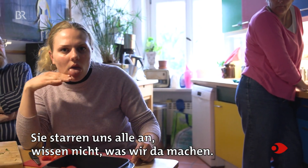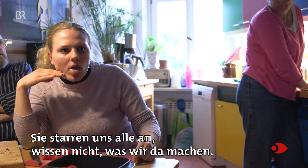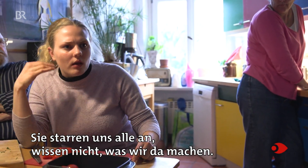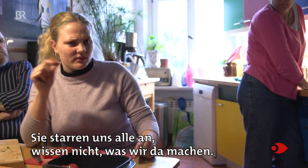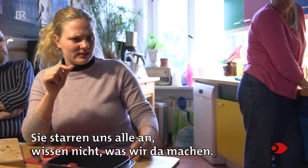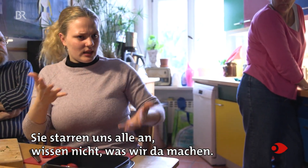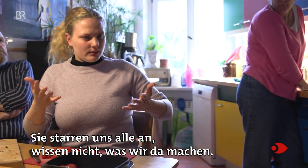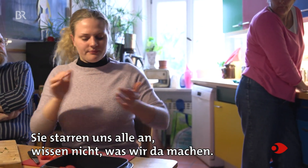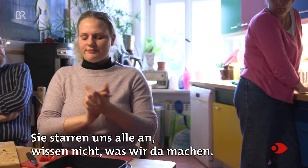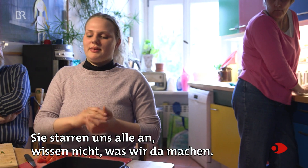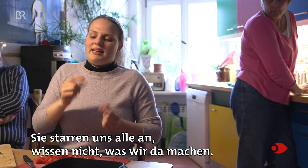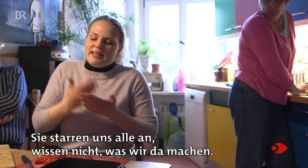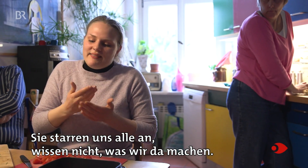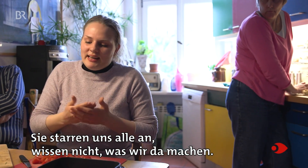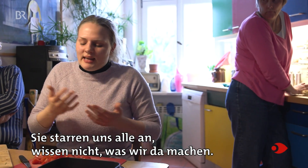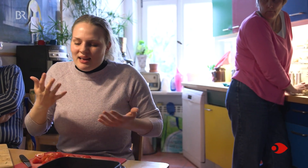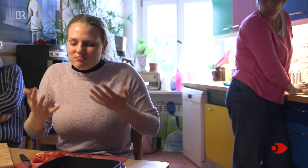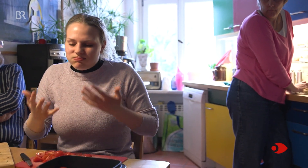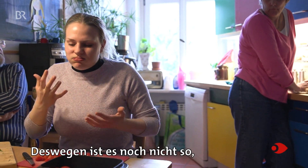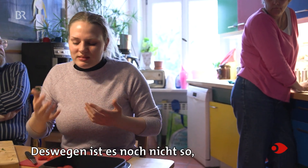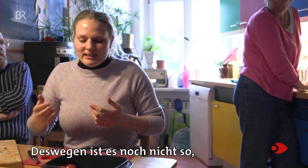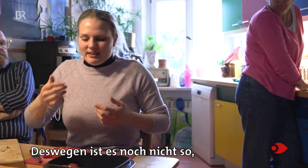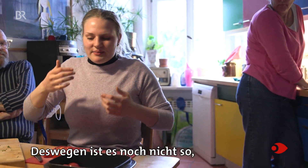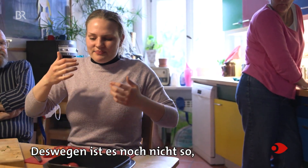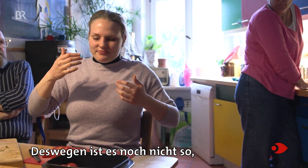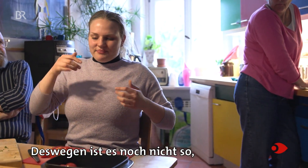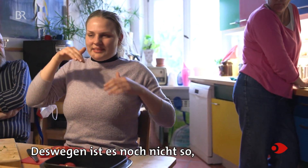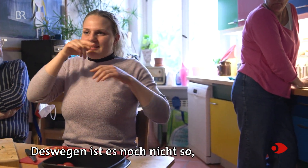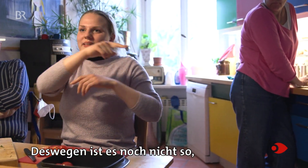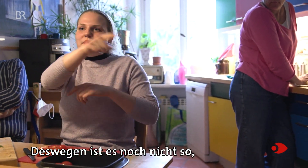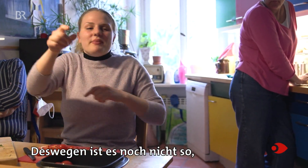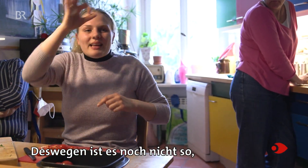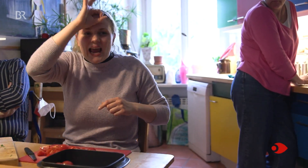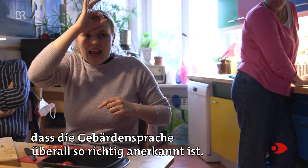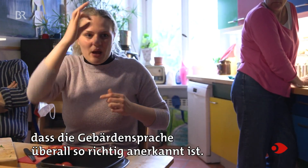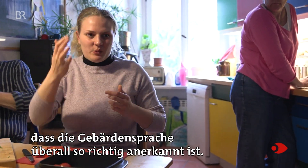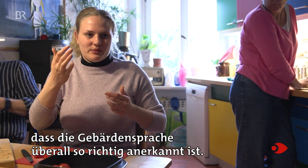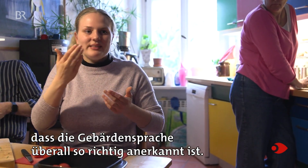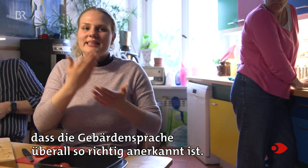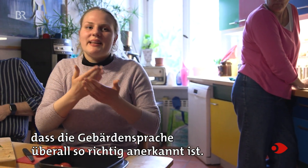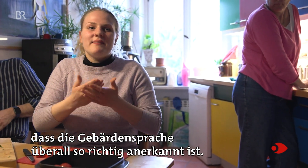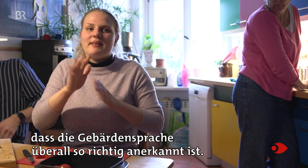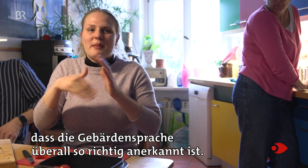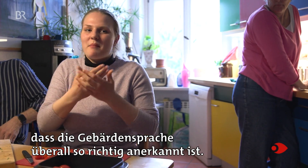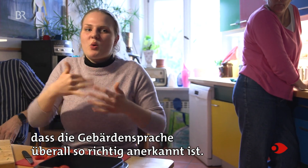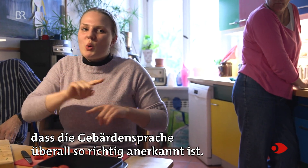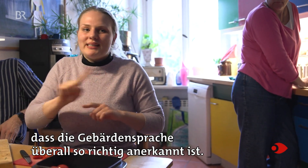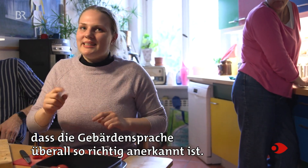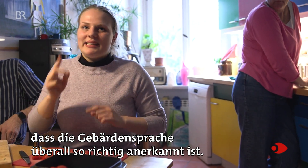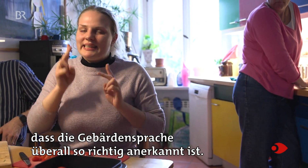an, wissen nicht, was wir da machen. Deswegen ist es noch nicht so, dass die Gebärdensprache überall so richtig anerkannt